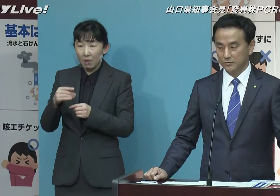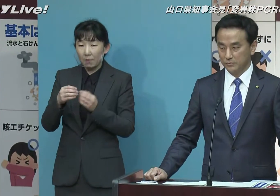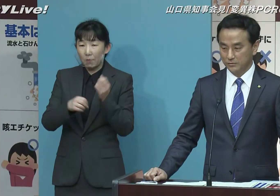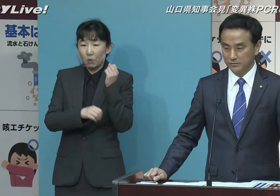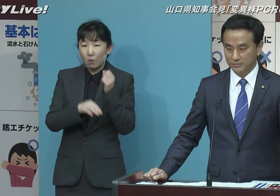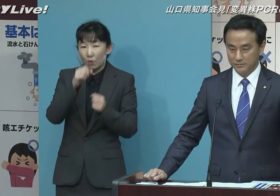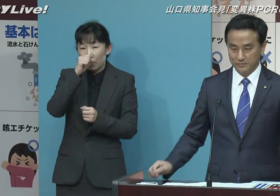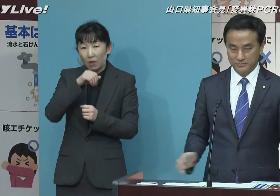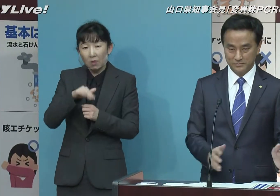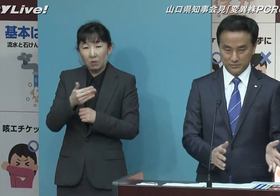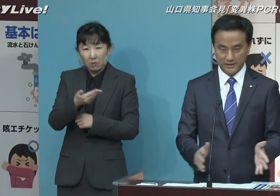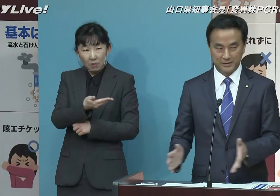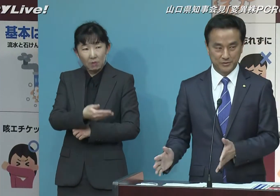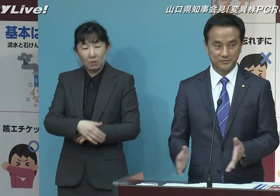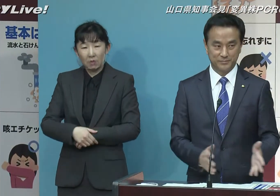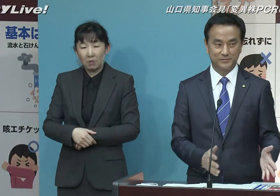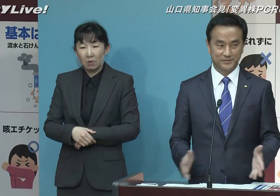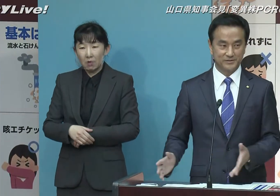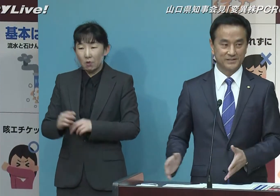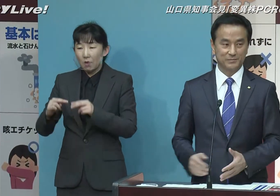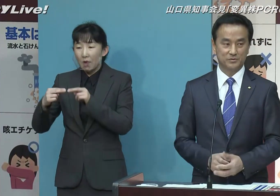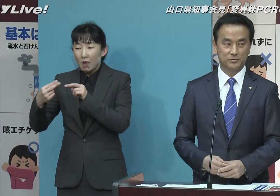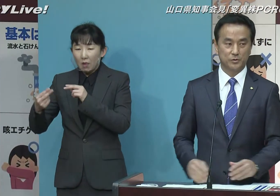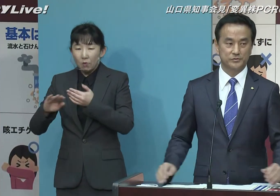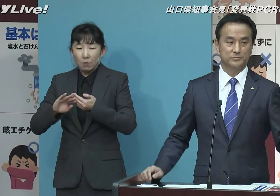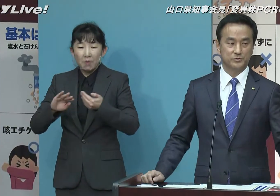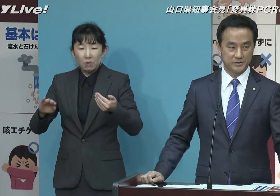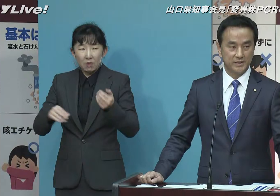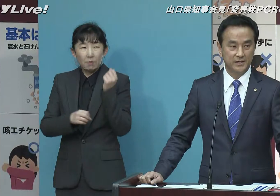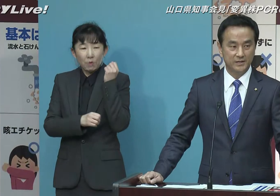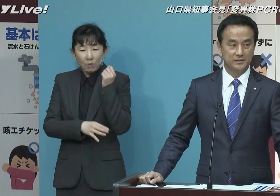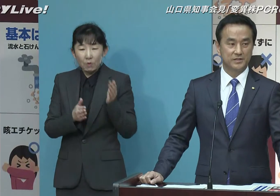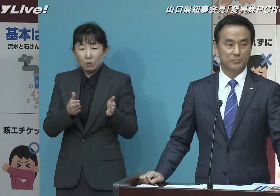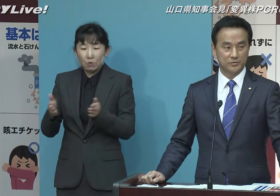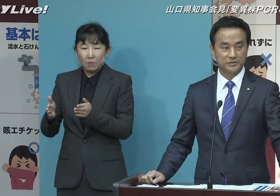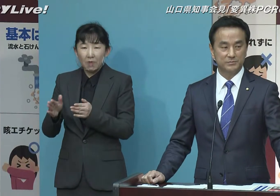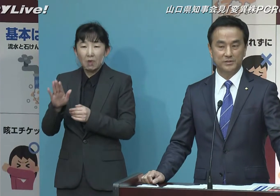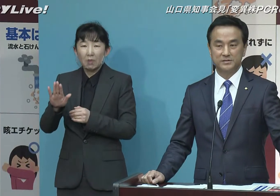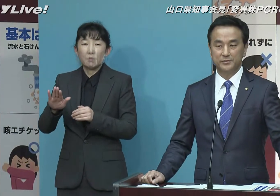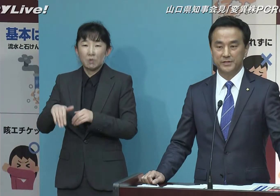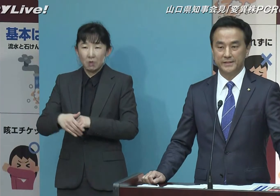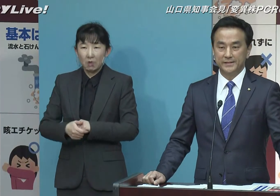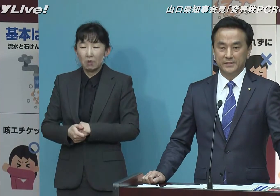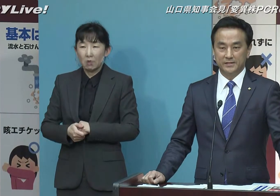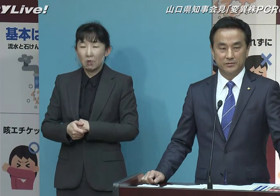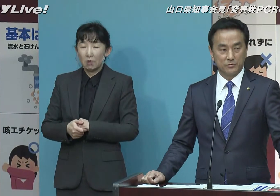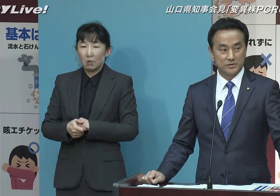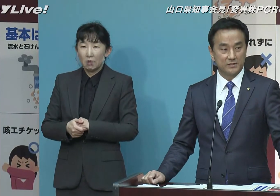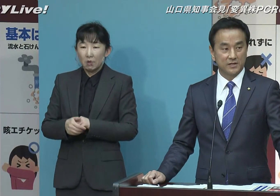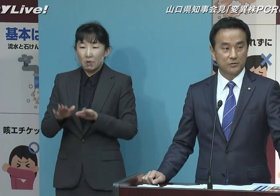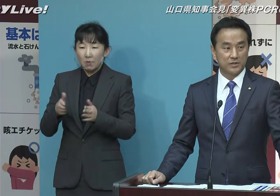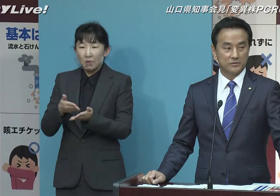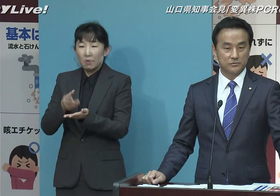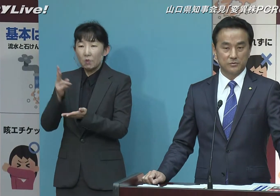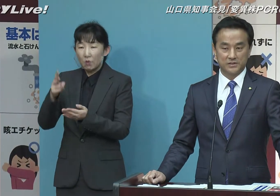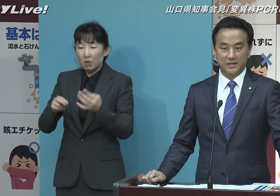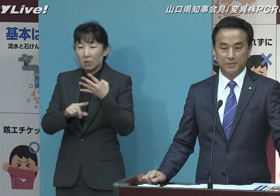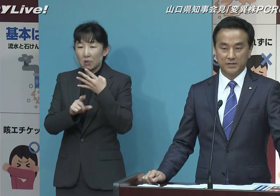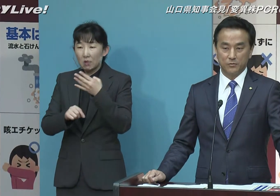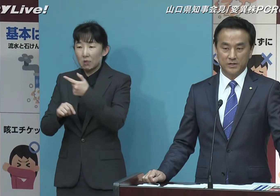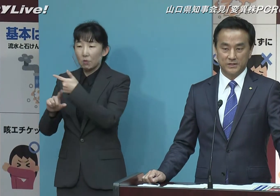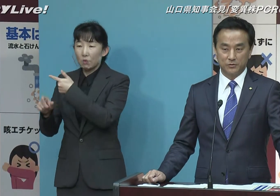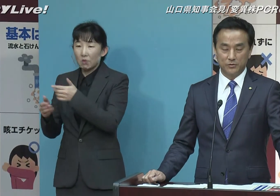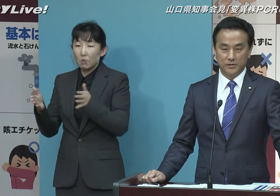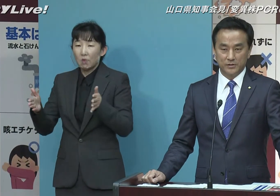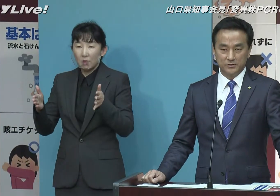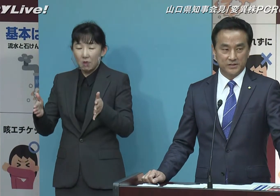これは変異株とは別にですね、もともと準備をしていたものです。今言ったように、この4月から6月の期間、ま